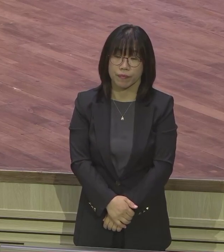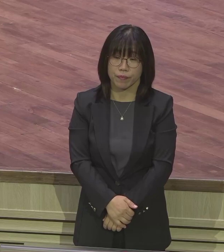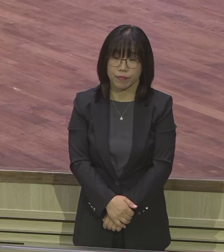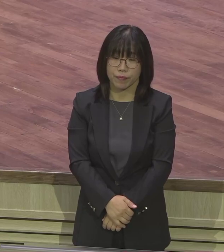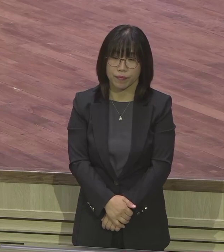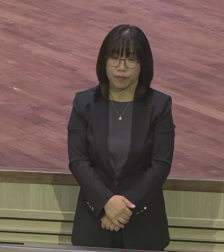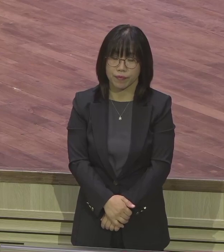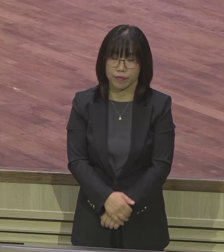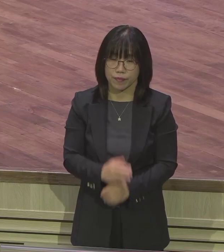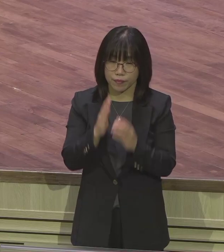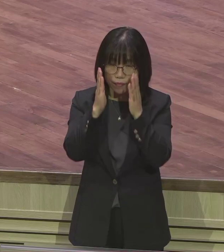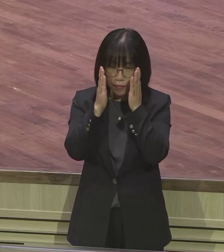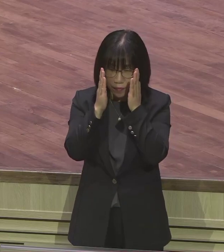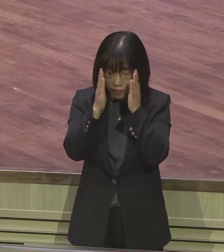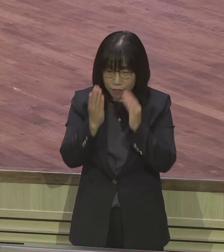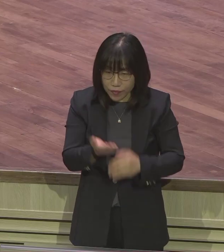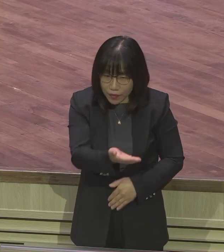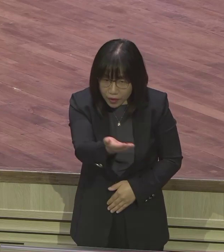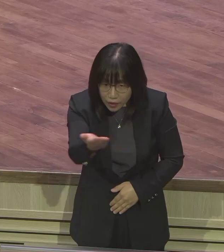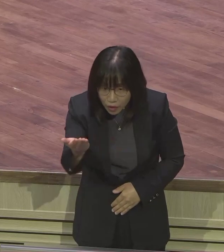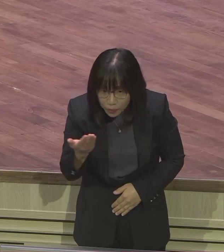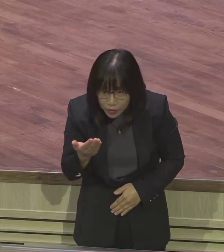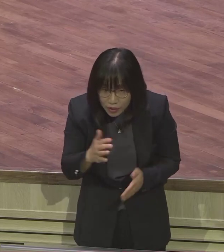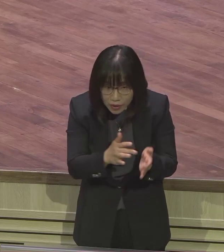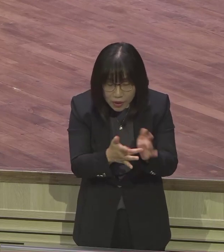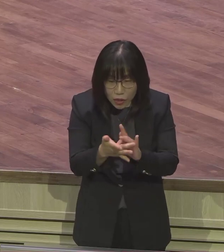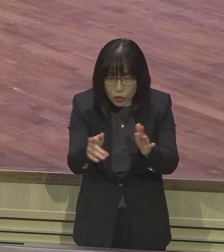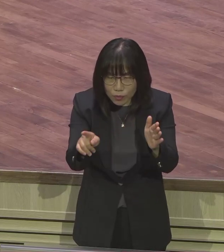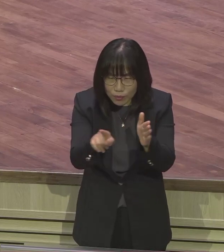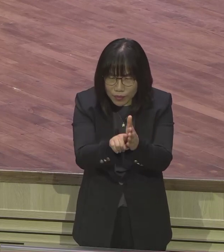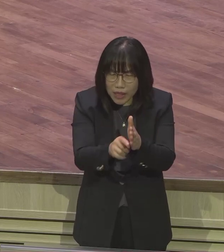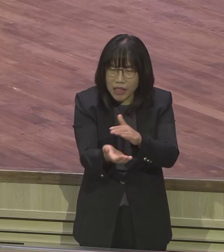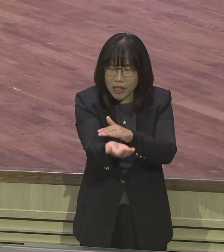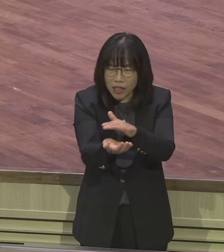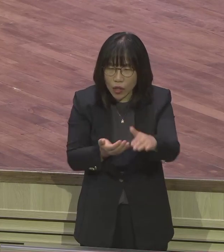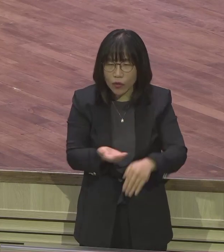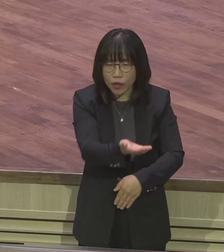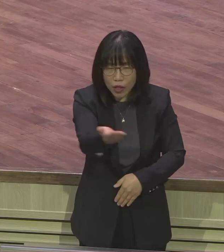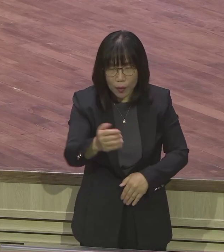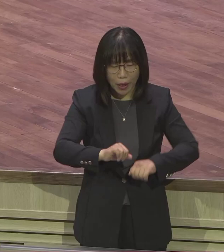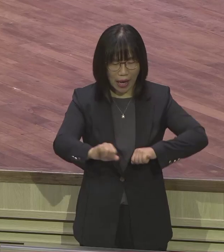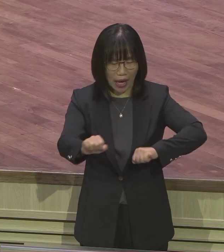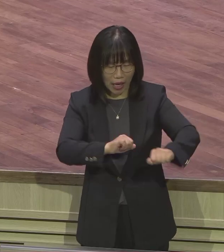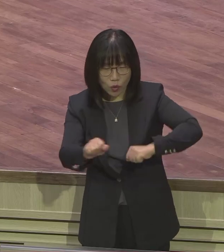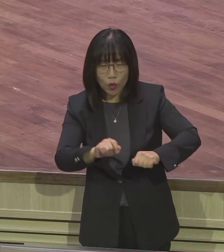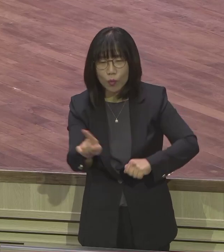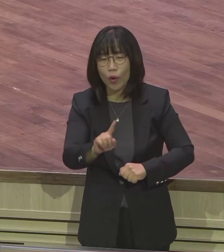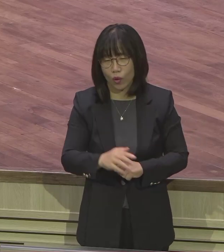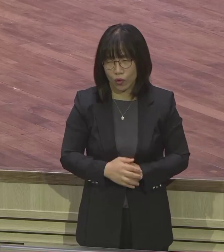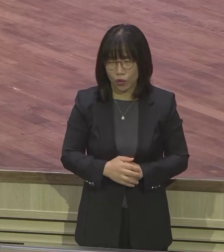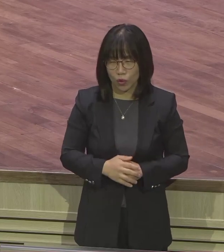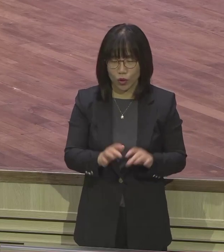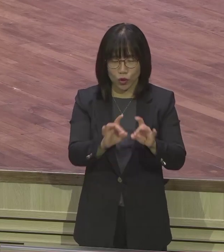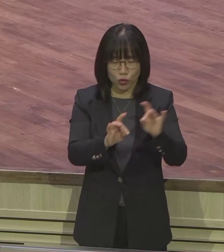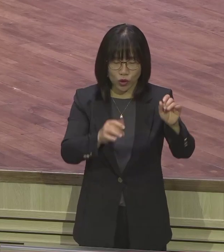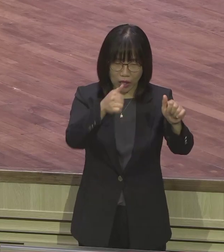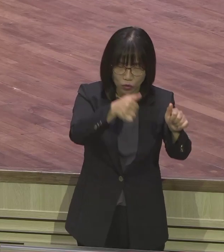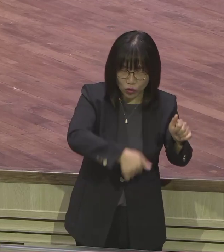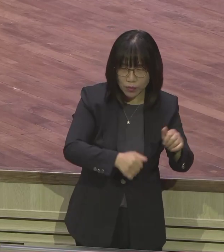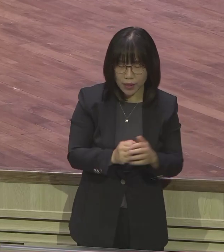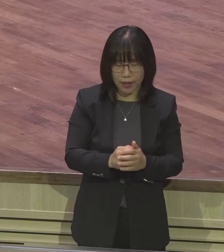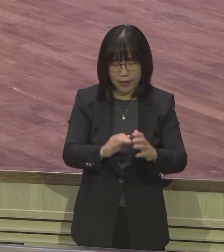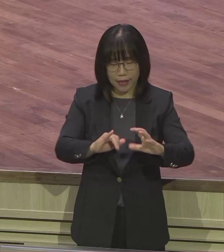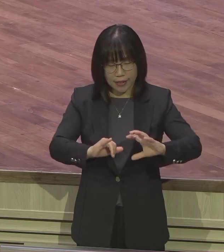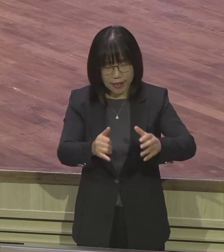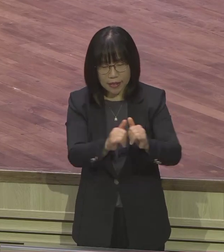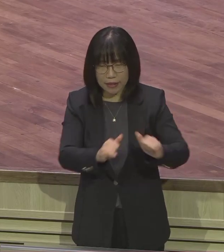다시 말씀드립니다. 여러분 불신자 상태 살 때 그렇게 행패하면서 엉망으로 우상 숭배하고 세상 사람들과 어울려서